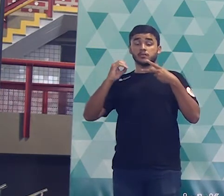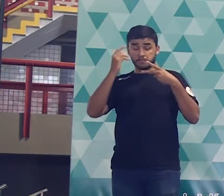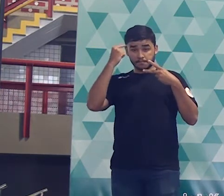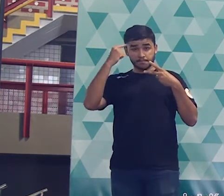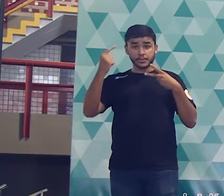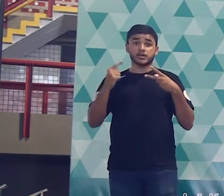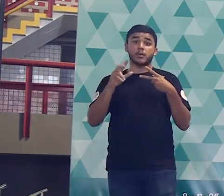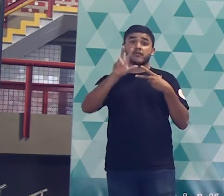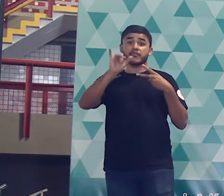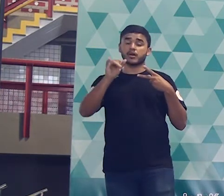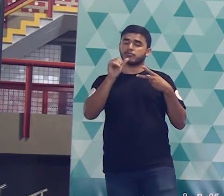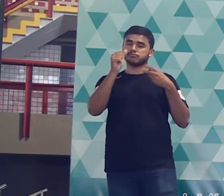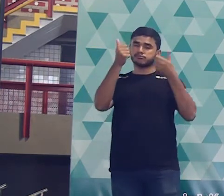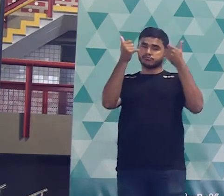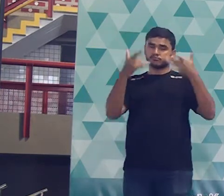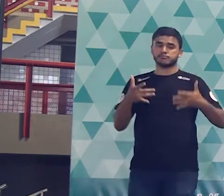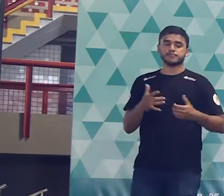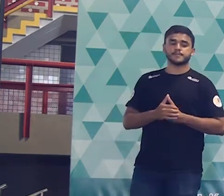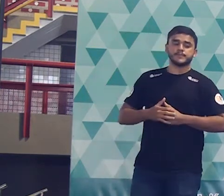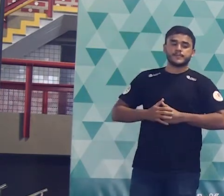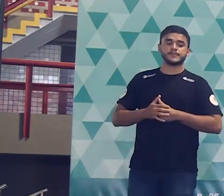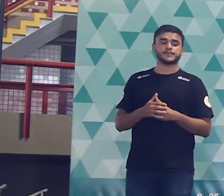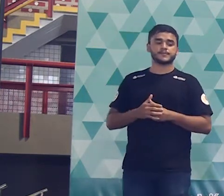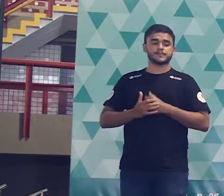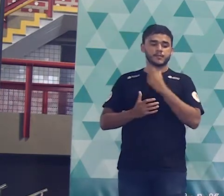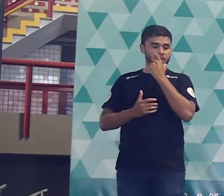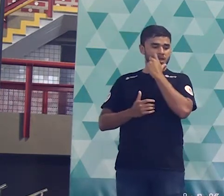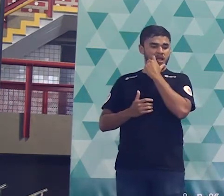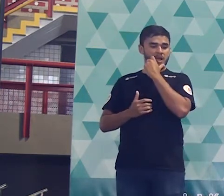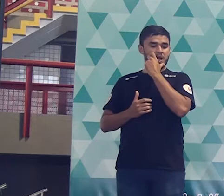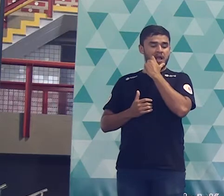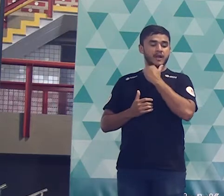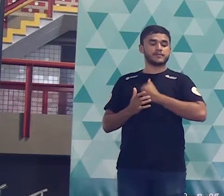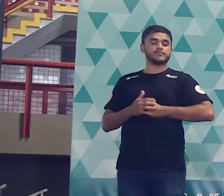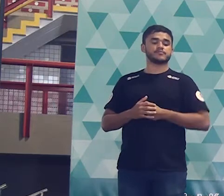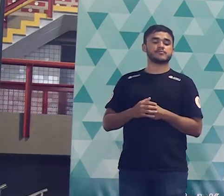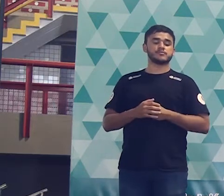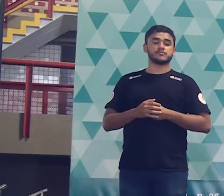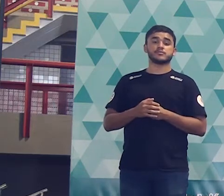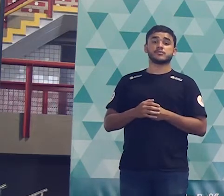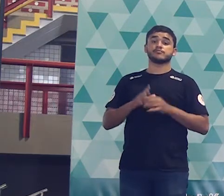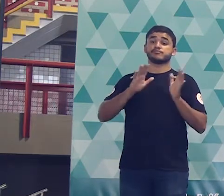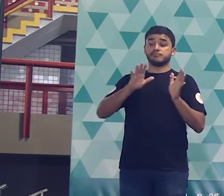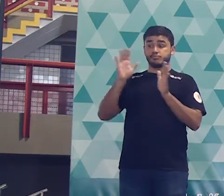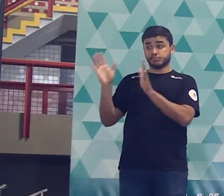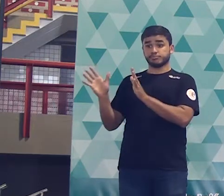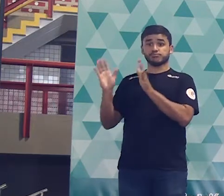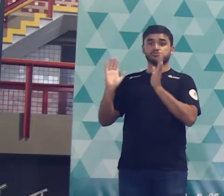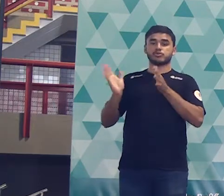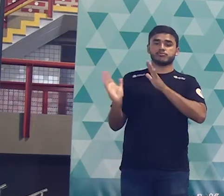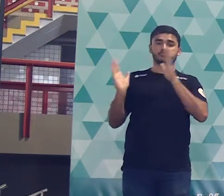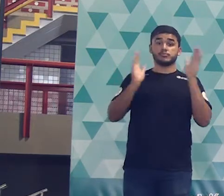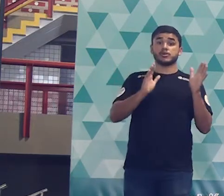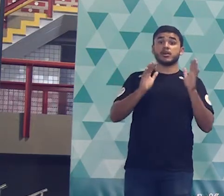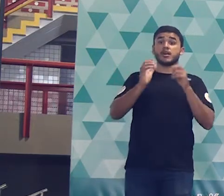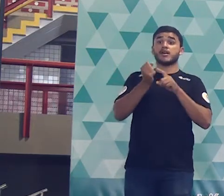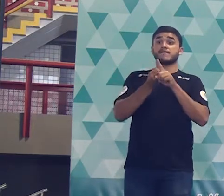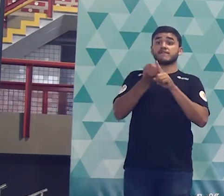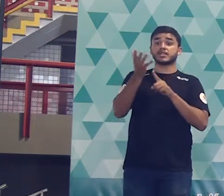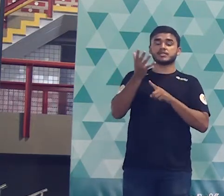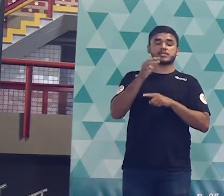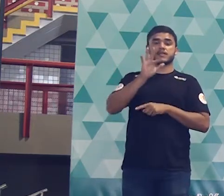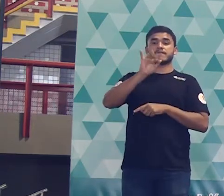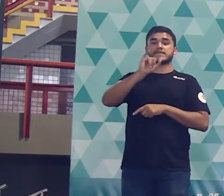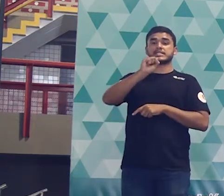transformação química, deixa eu falar para vocês aqui bem rapidinho da transformação física. Quem está olhando aí os telões, quem está olhando